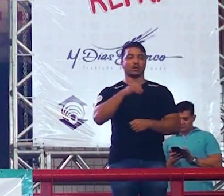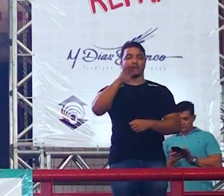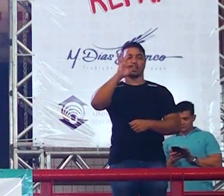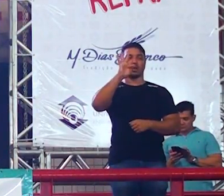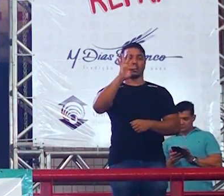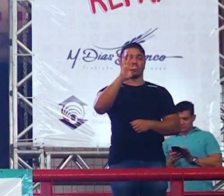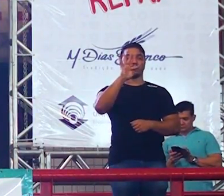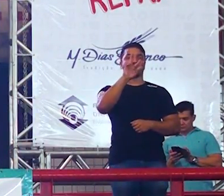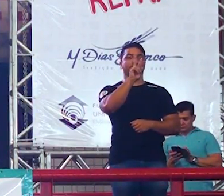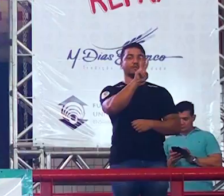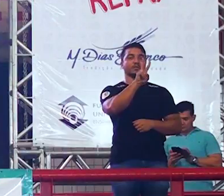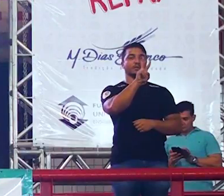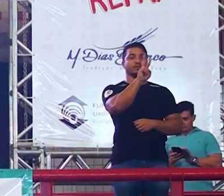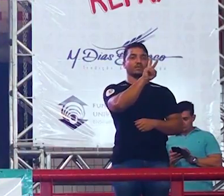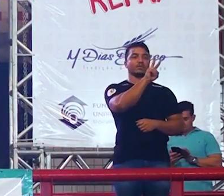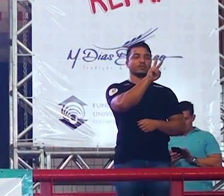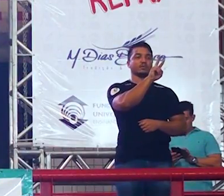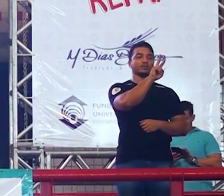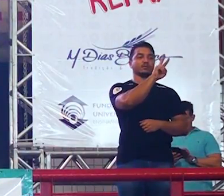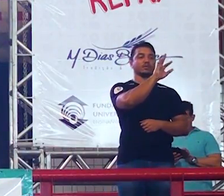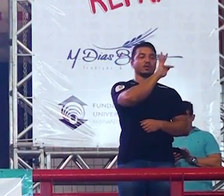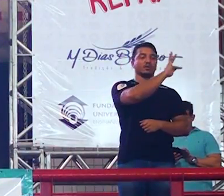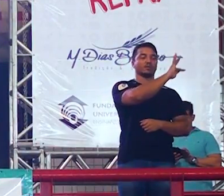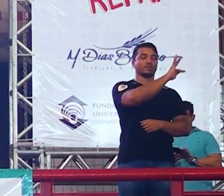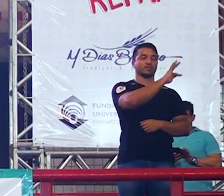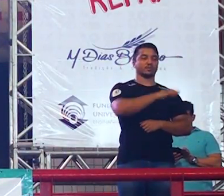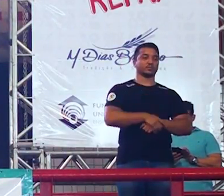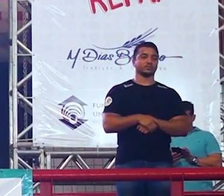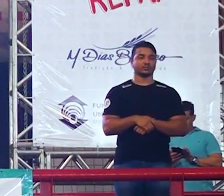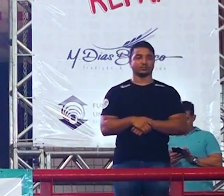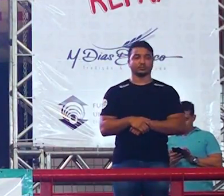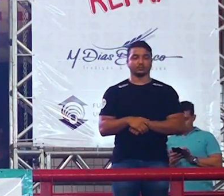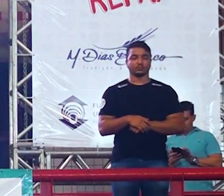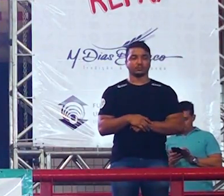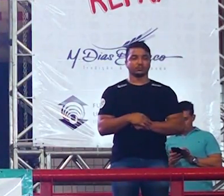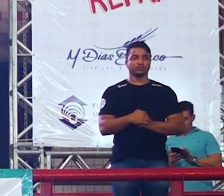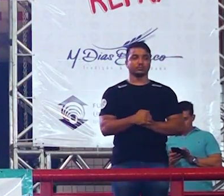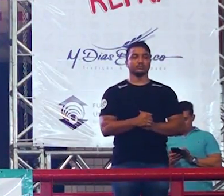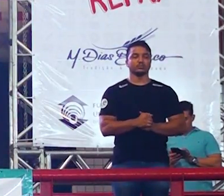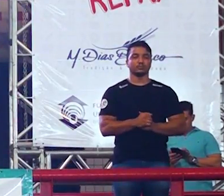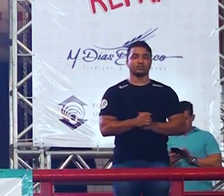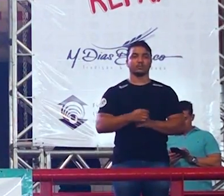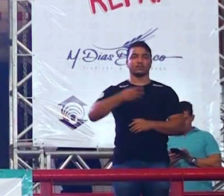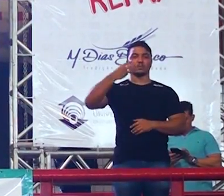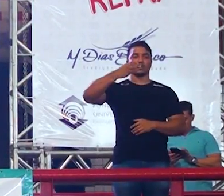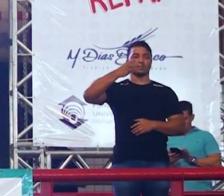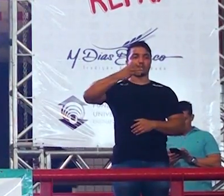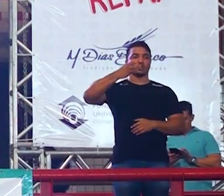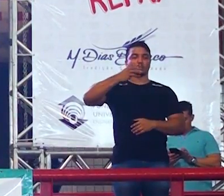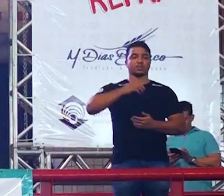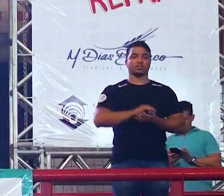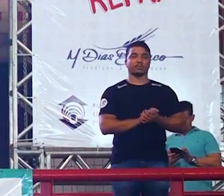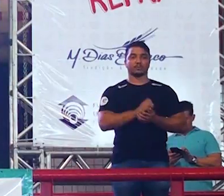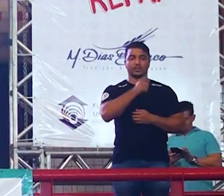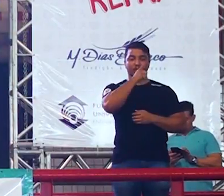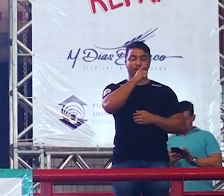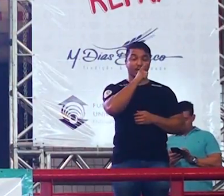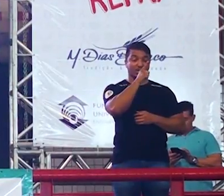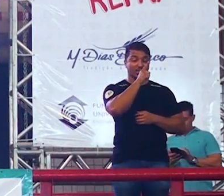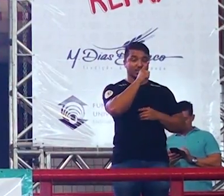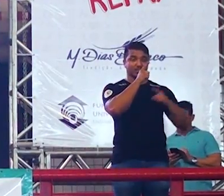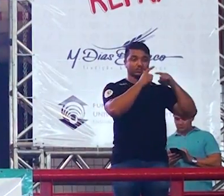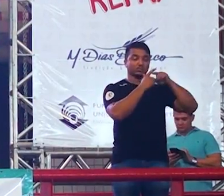FV, VV, F. Terceira questão. De acordo com o aparelho reprodutor masculino